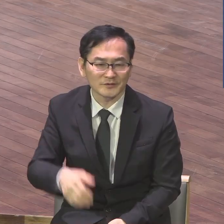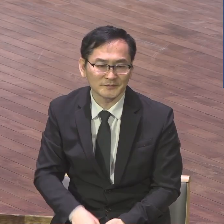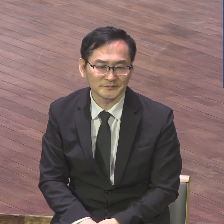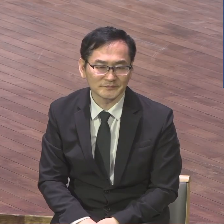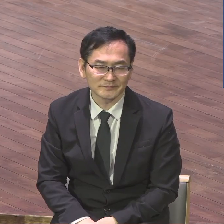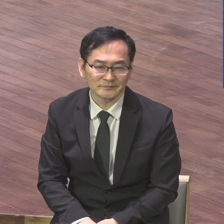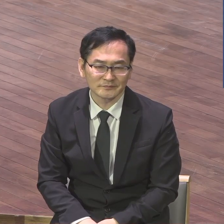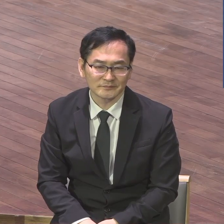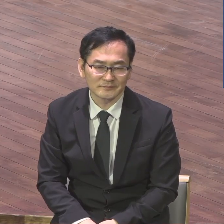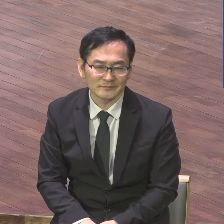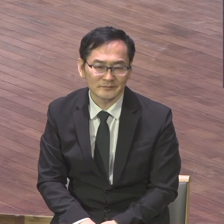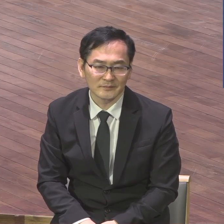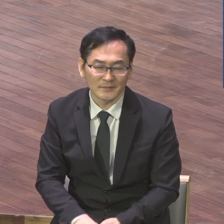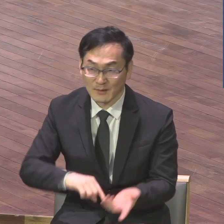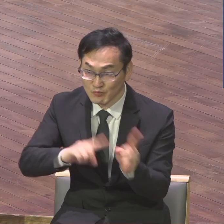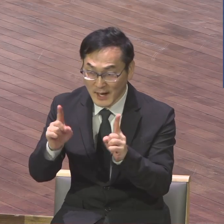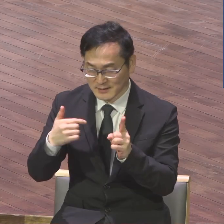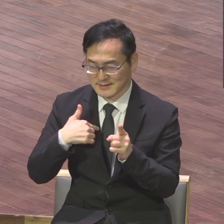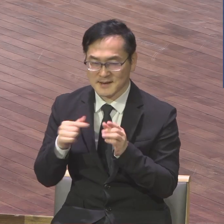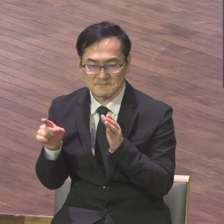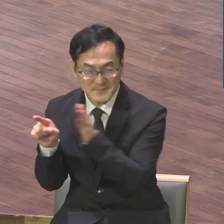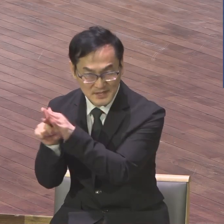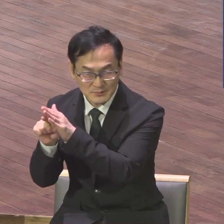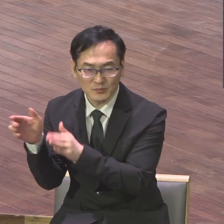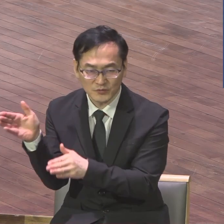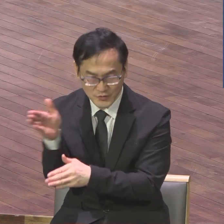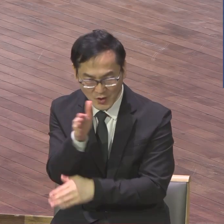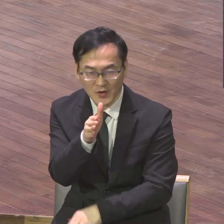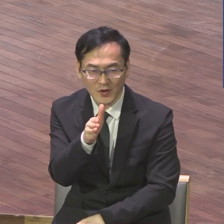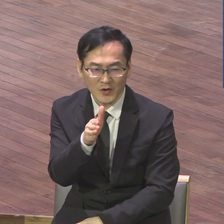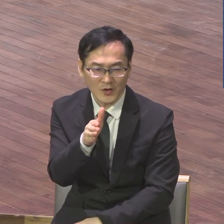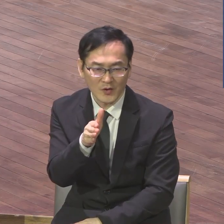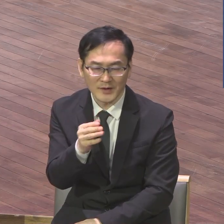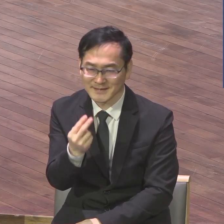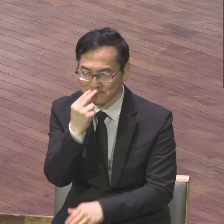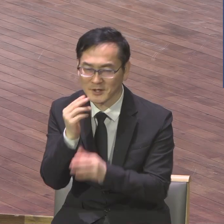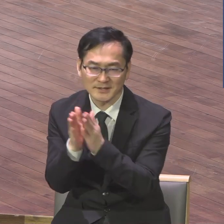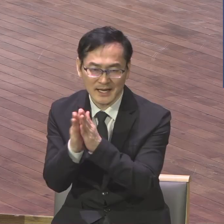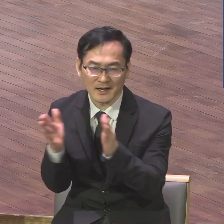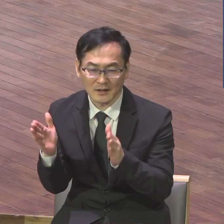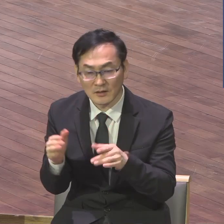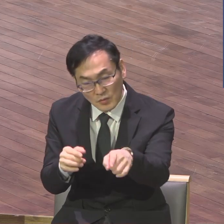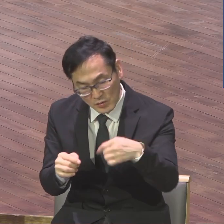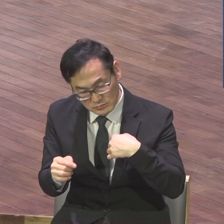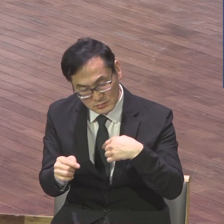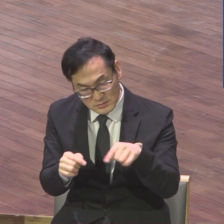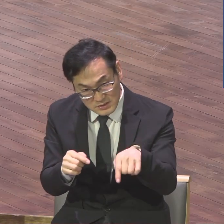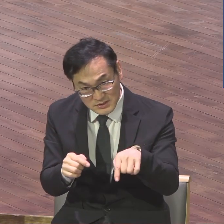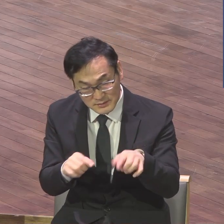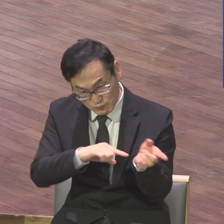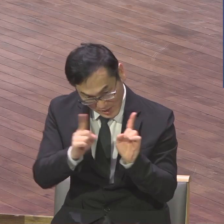믿음으로부터 시작이 됩니다. 부활을 믿는 믿음으로 시작돼요. 이것을 내가 믿느냐?